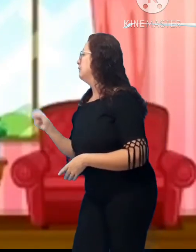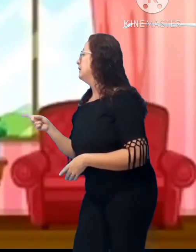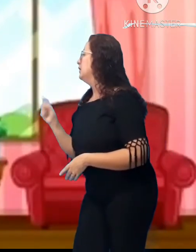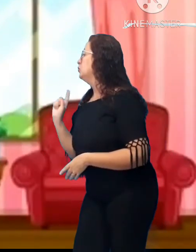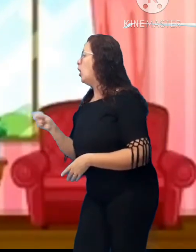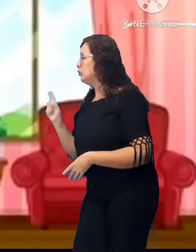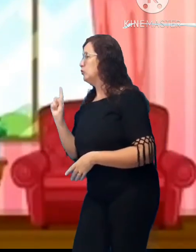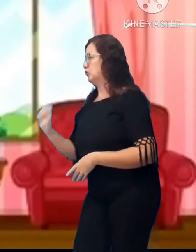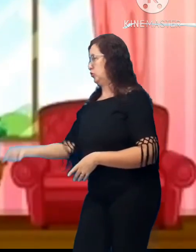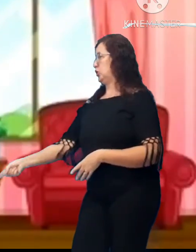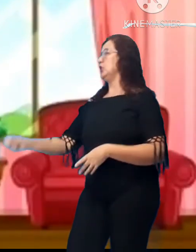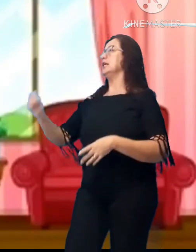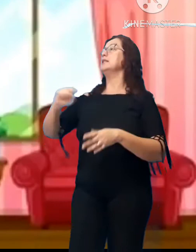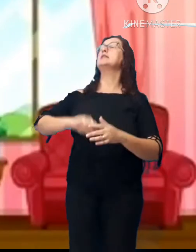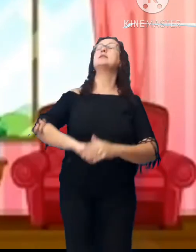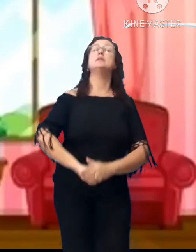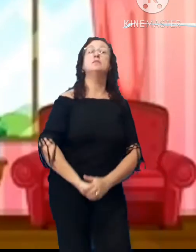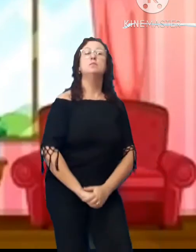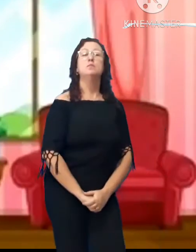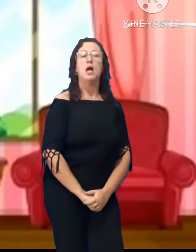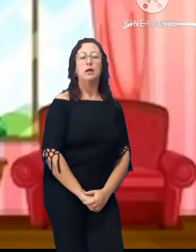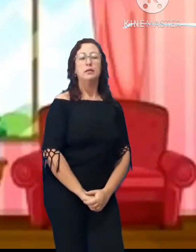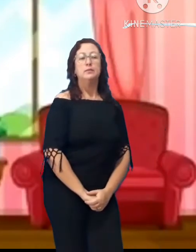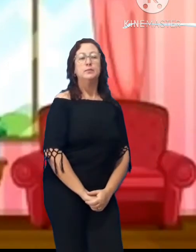chocolate pra mim todos os dias.